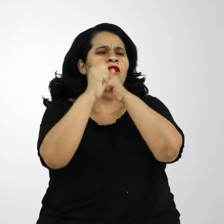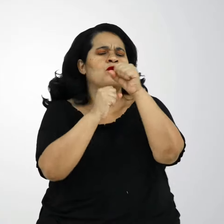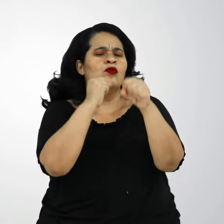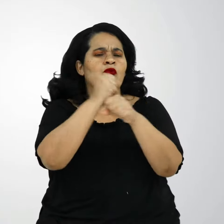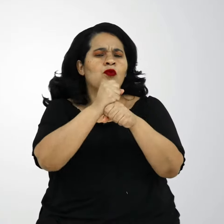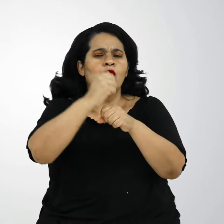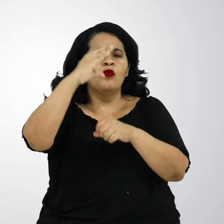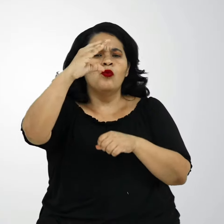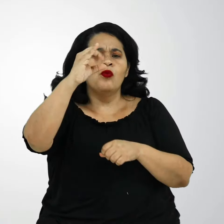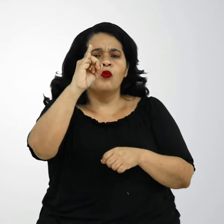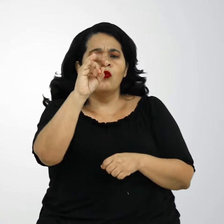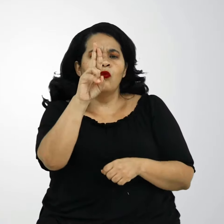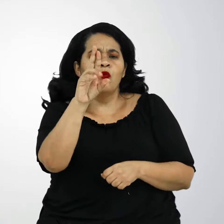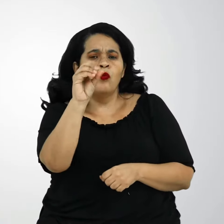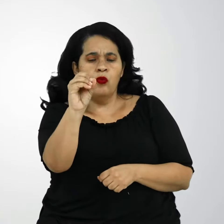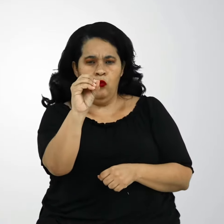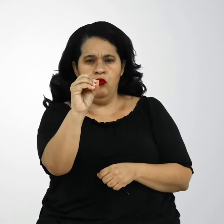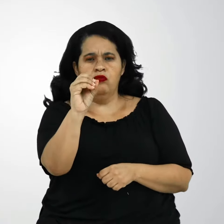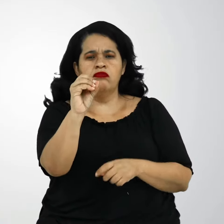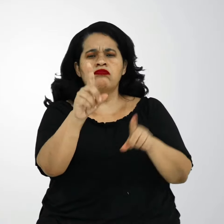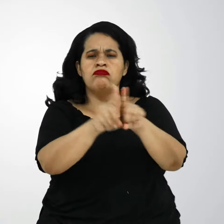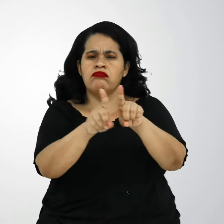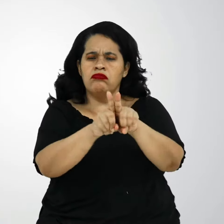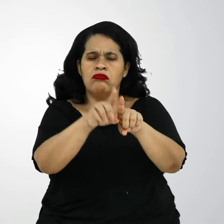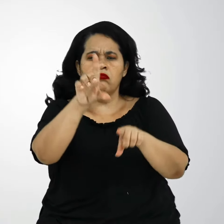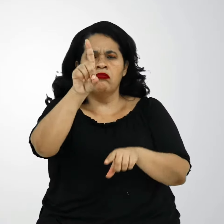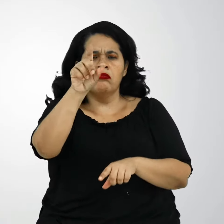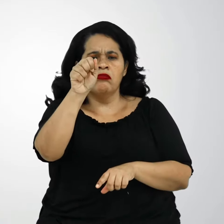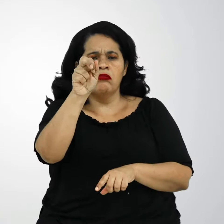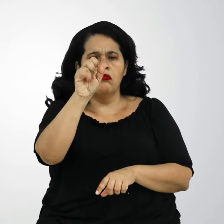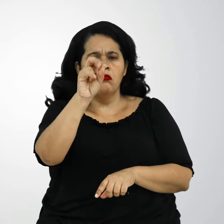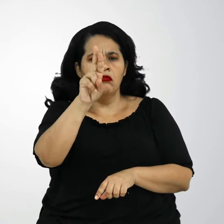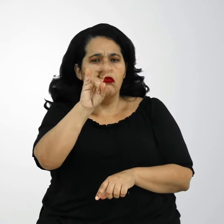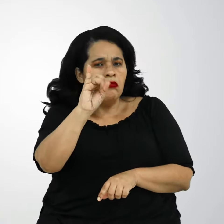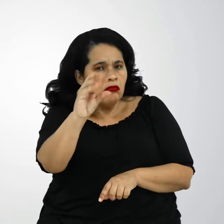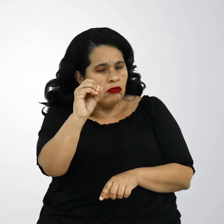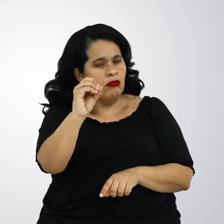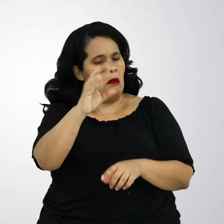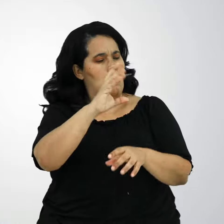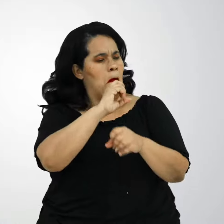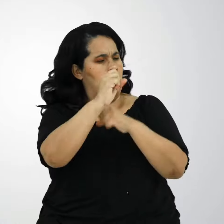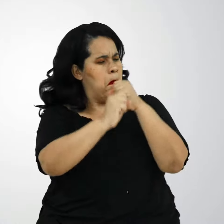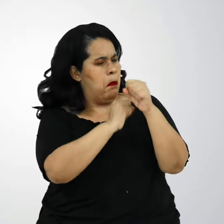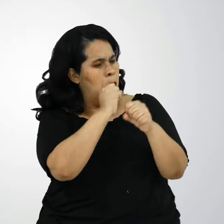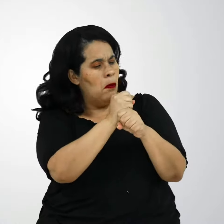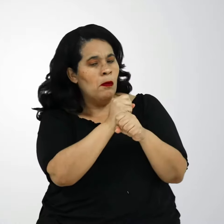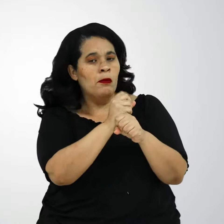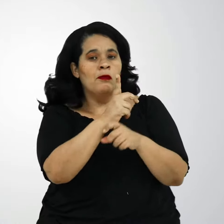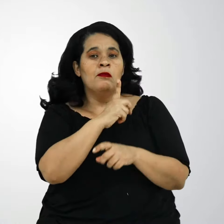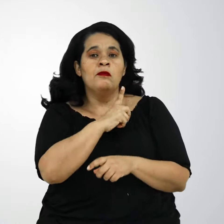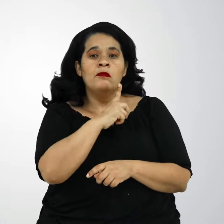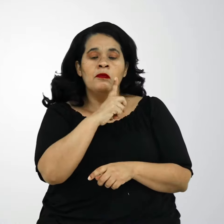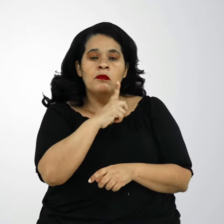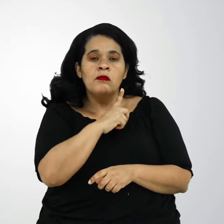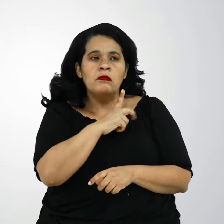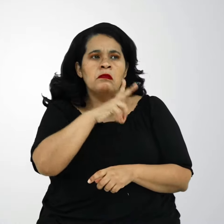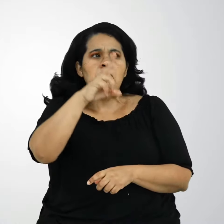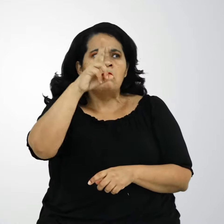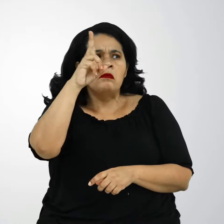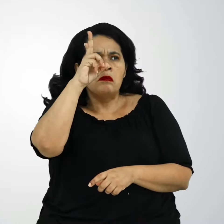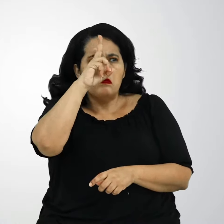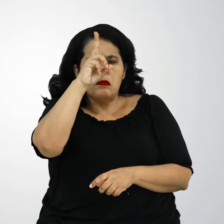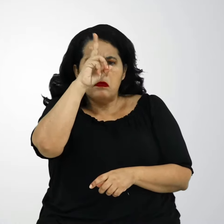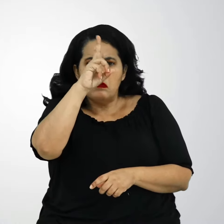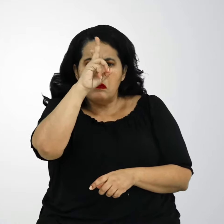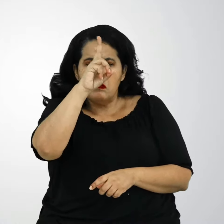Ciro, né, ele cita aqui a questão de Dário também, né, esse ano, ele estava relendo a palavra,